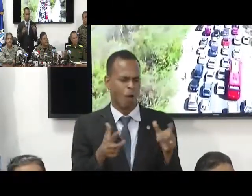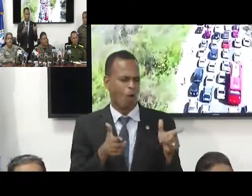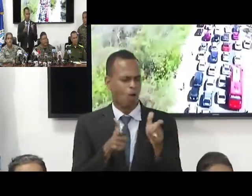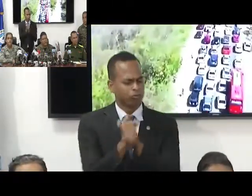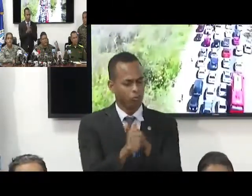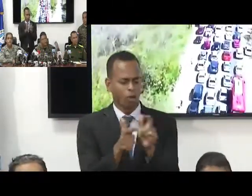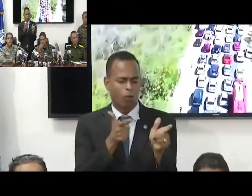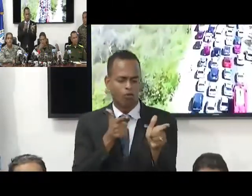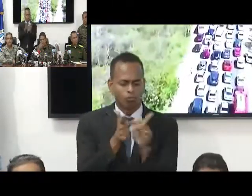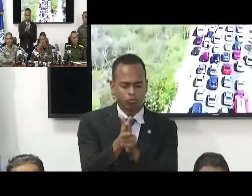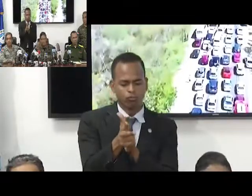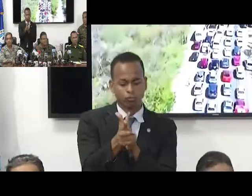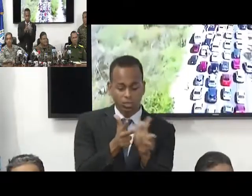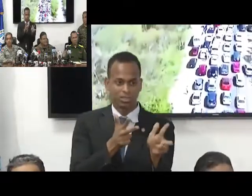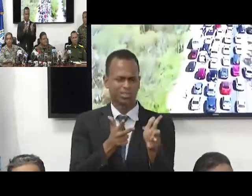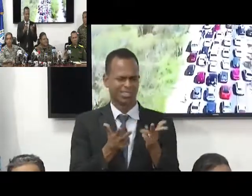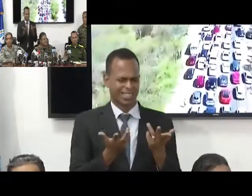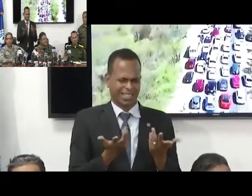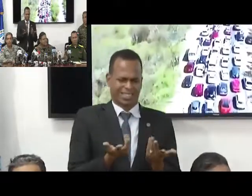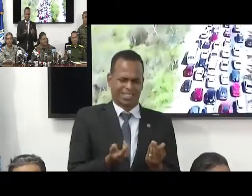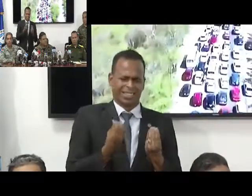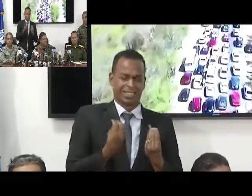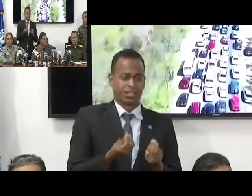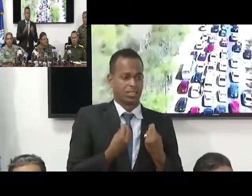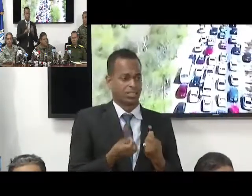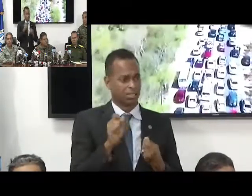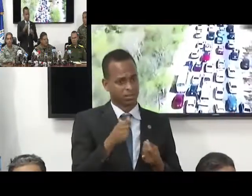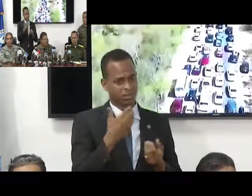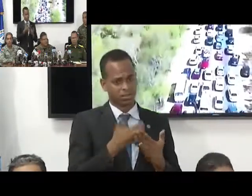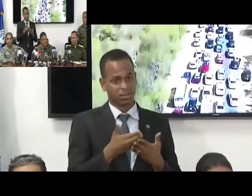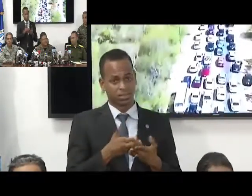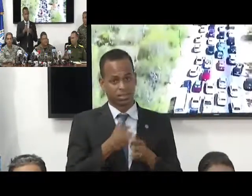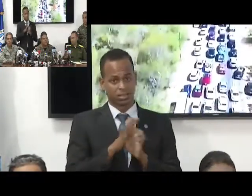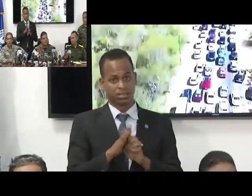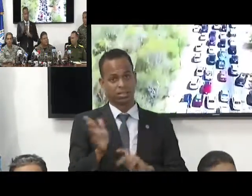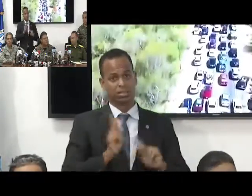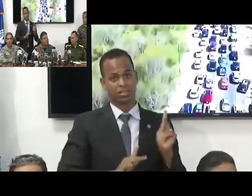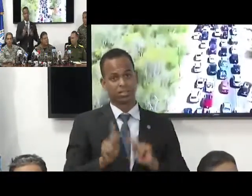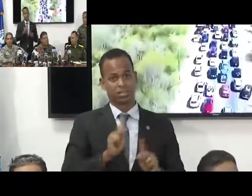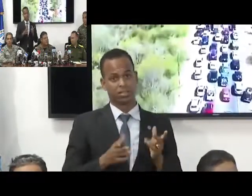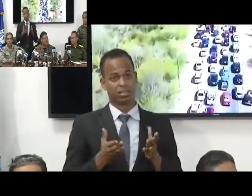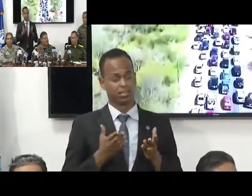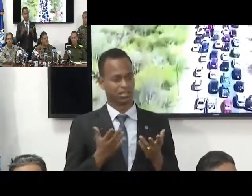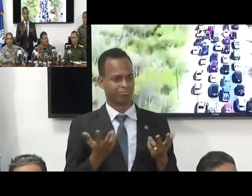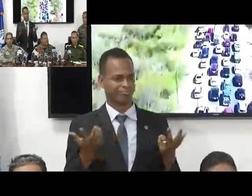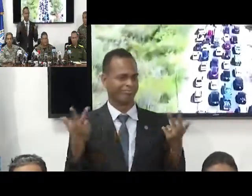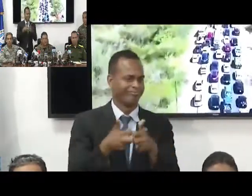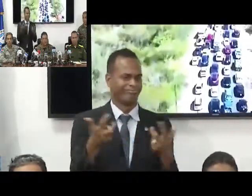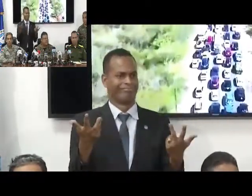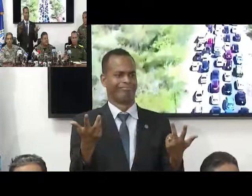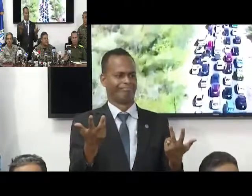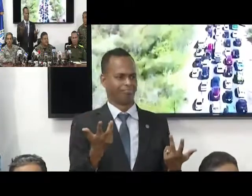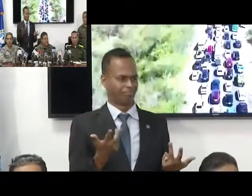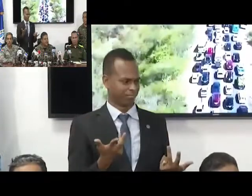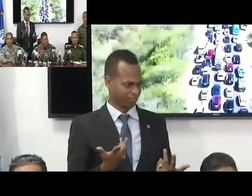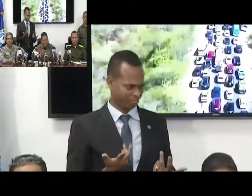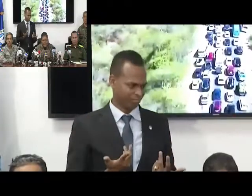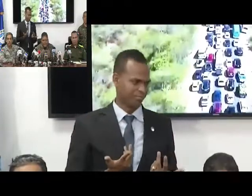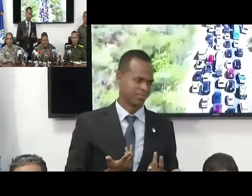ya que deben de servir de ejemplo a la sociedad, echando carrera en un vehículo y se matan. Esto no puede seguir,